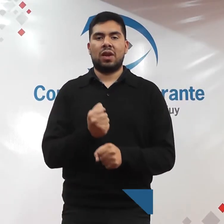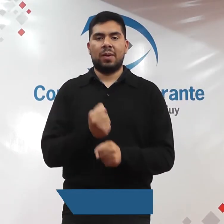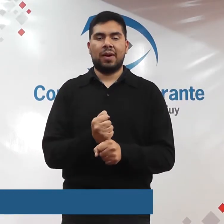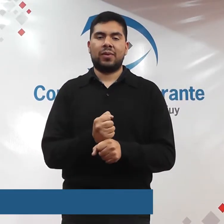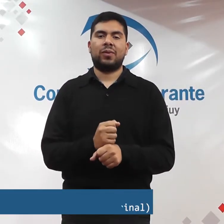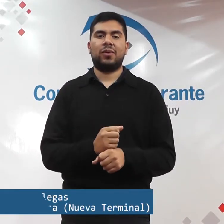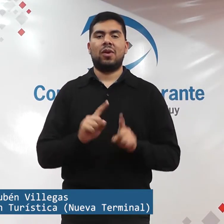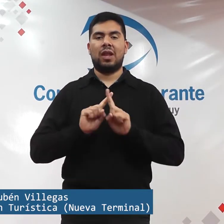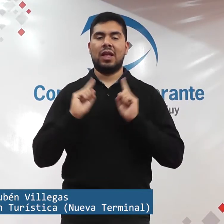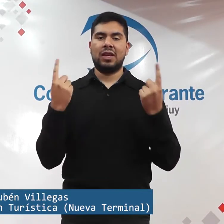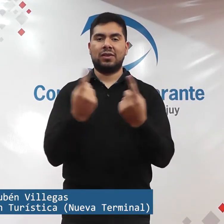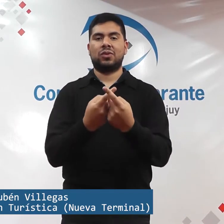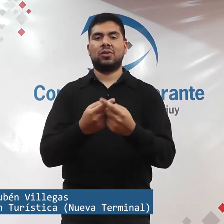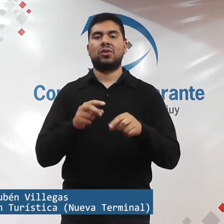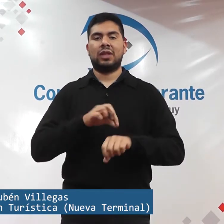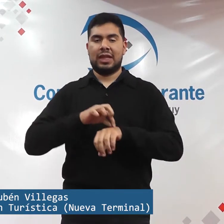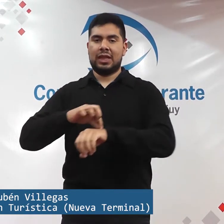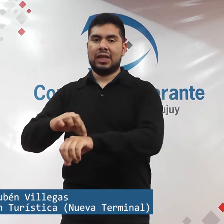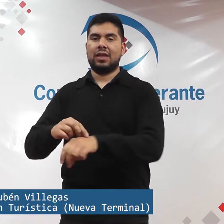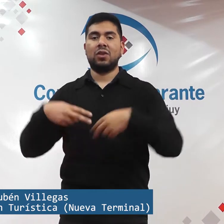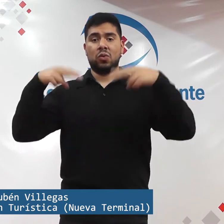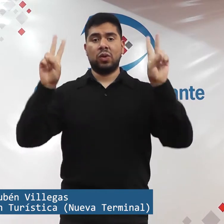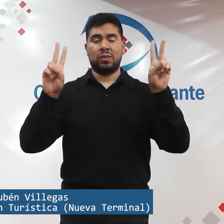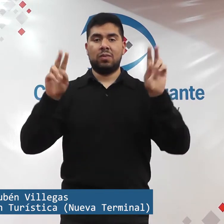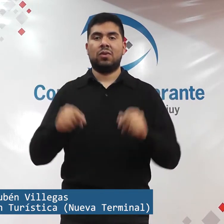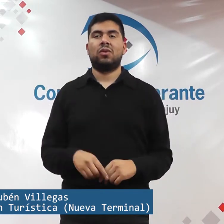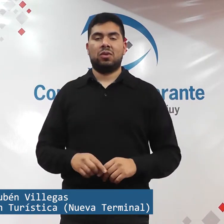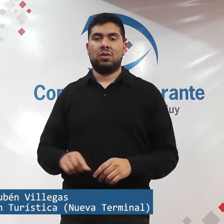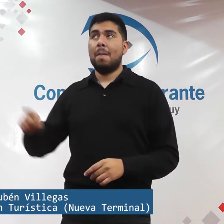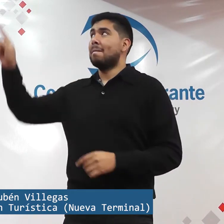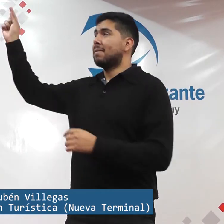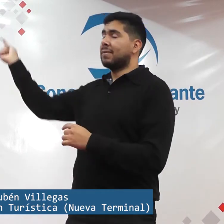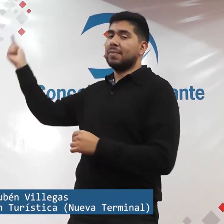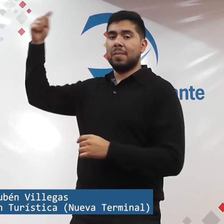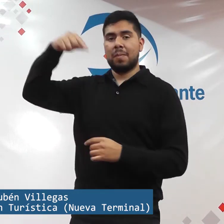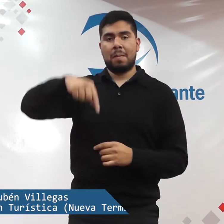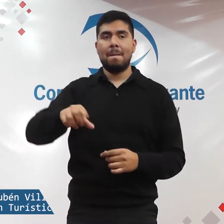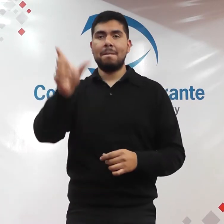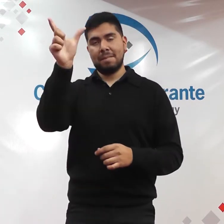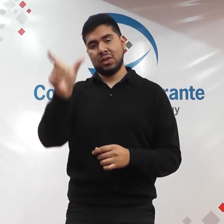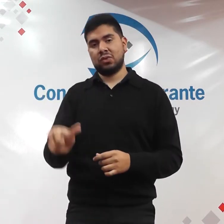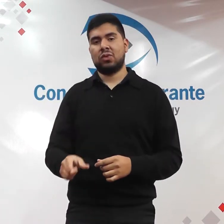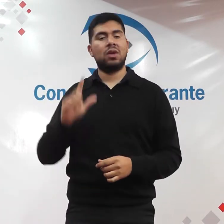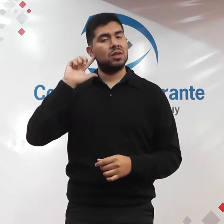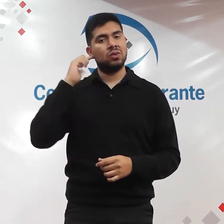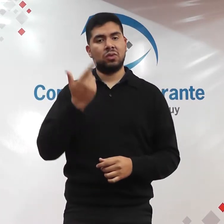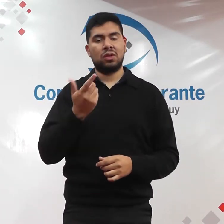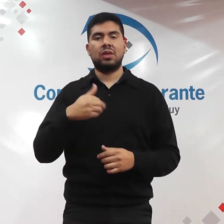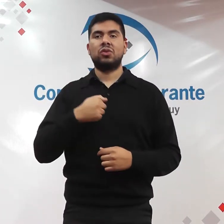Yo trabajo en la Dirección de Turismo de la Municipalidad de San Salvador de Jujuy. Cuando llegan personas sordas, yo las